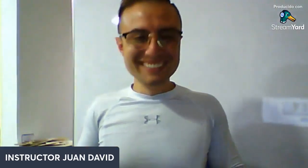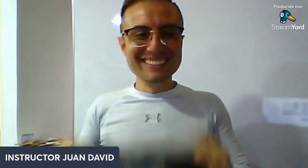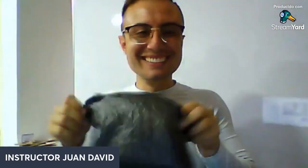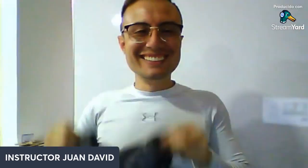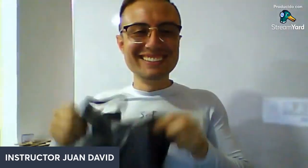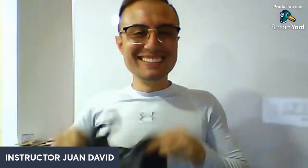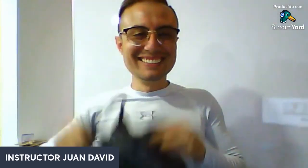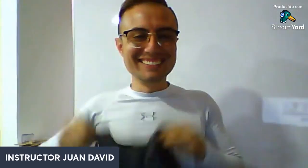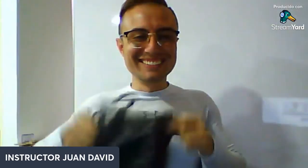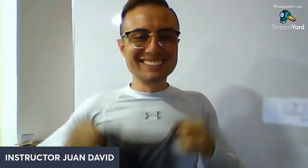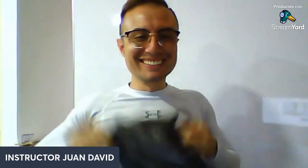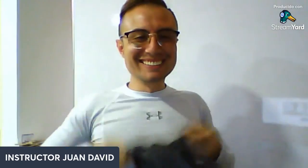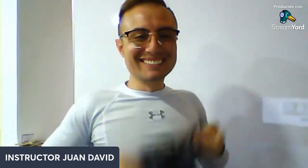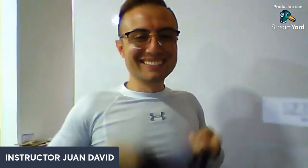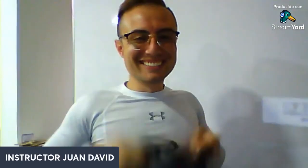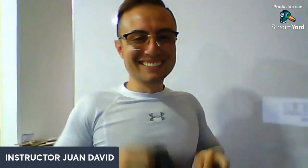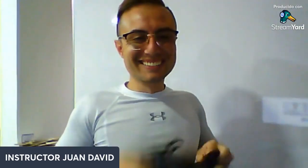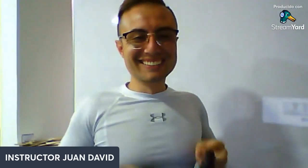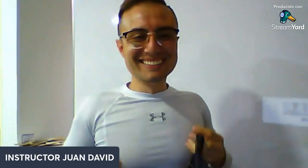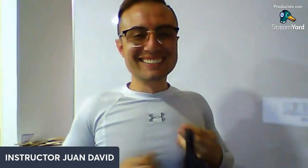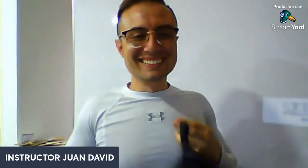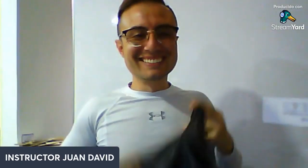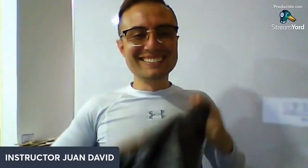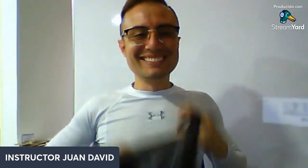estudiantes y pues aquí me toque hacerlo solo